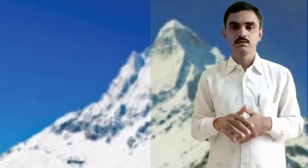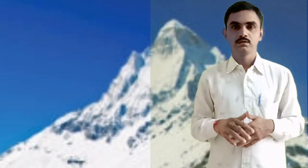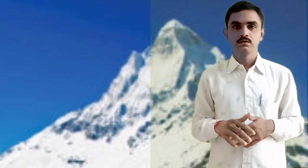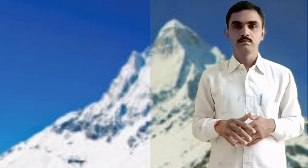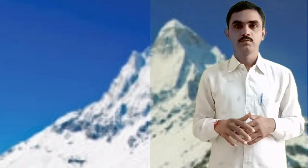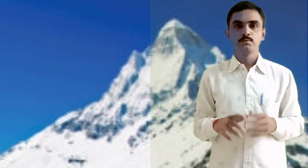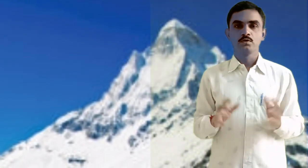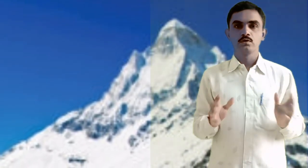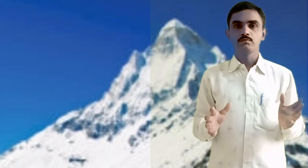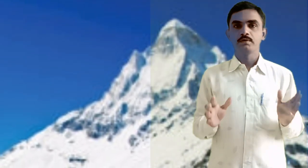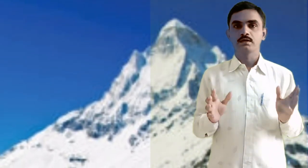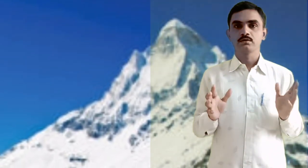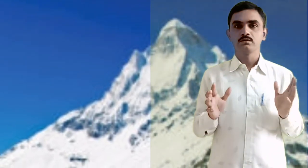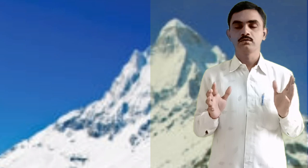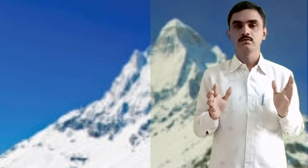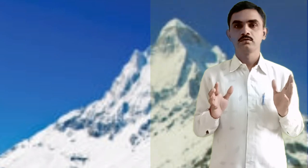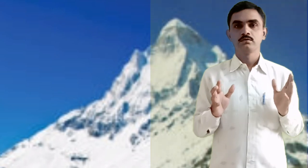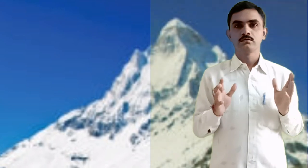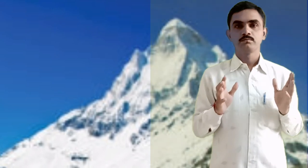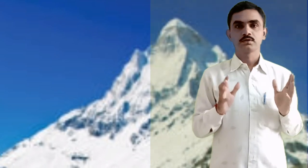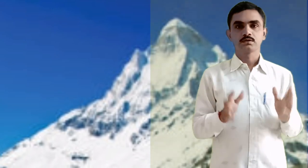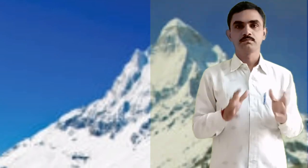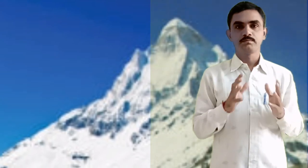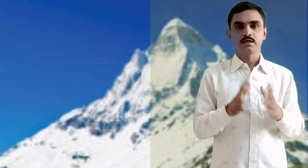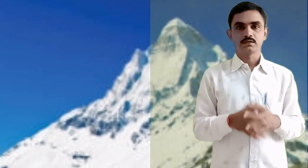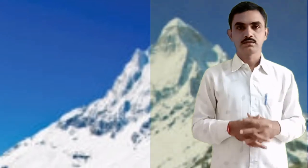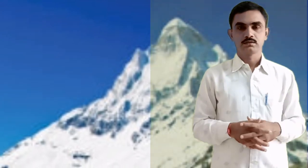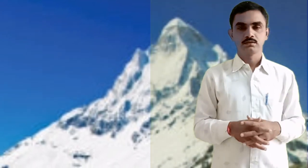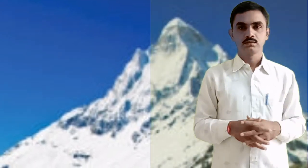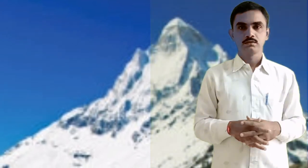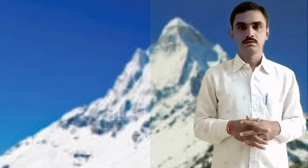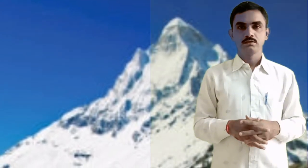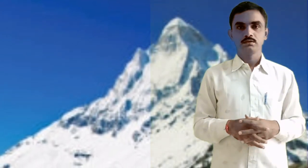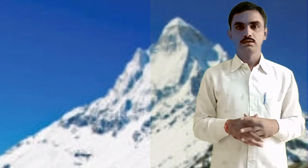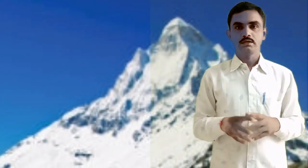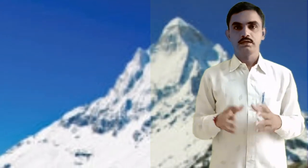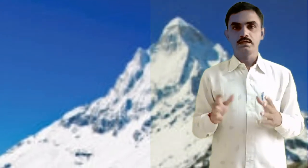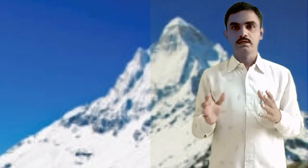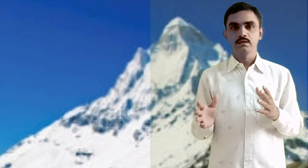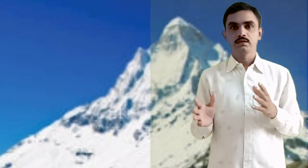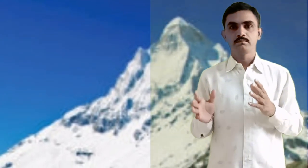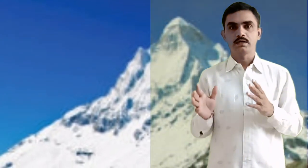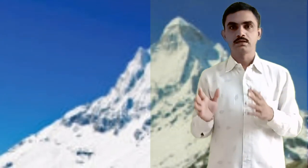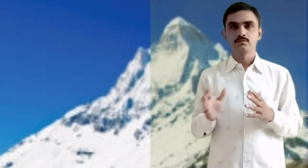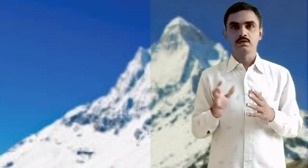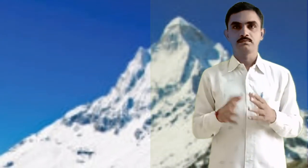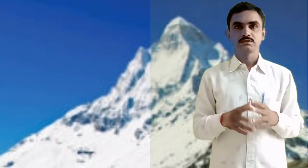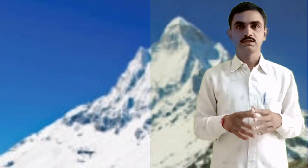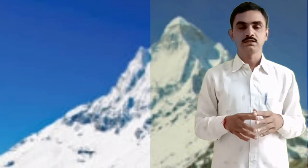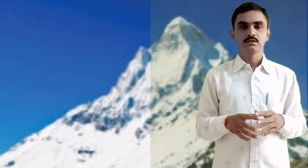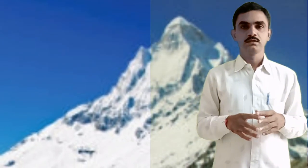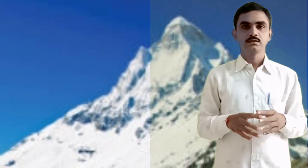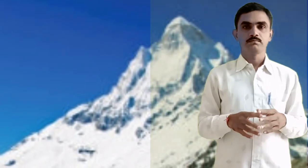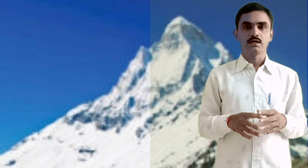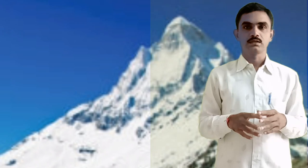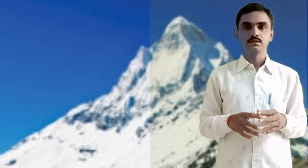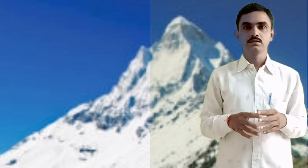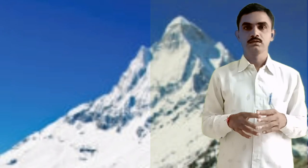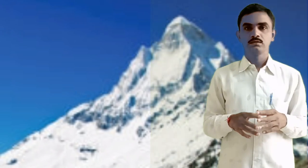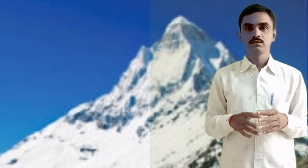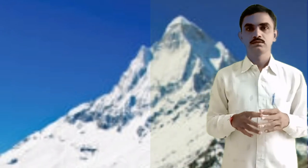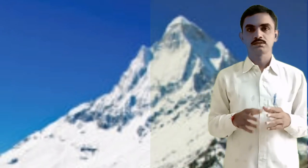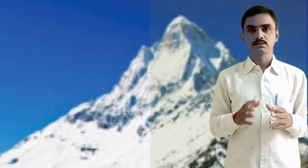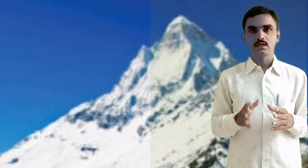विभाग। भूगोल विभाग नो प्रथम पाठ ए पाठनु नाम से